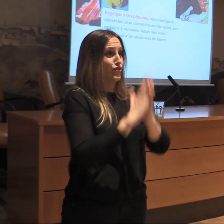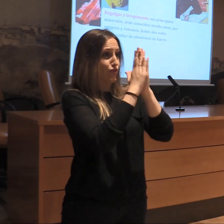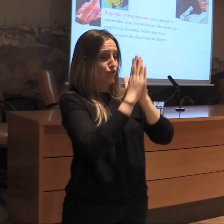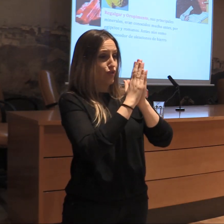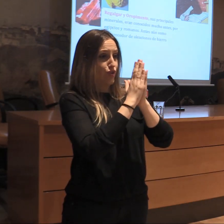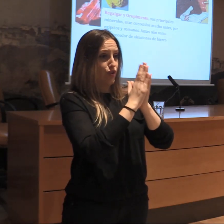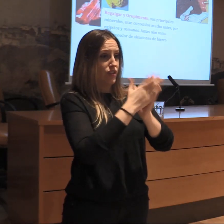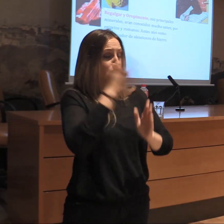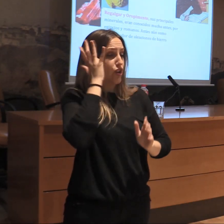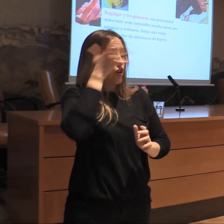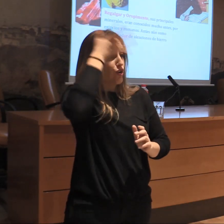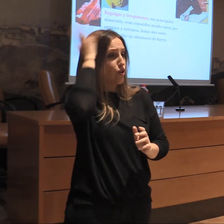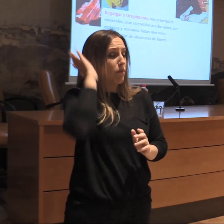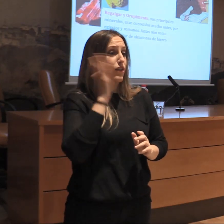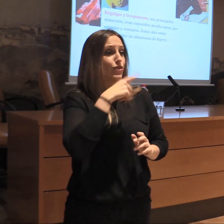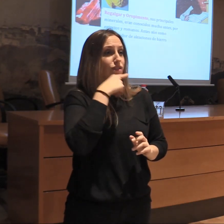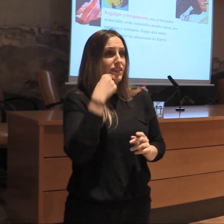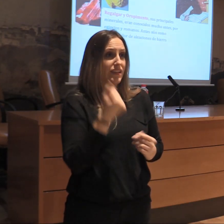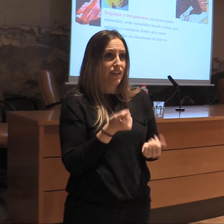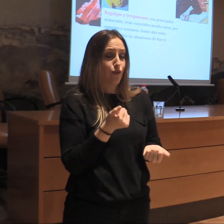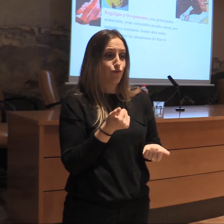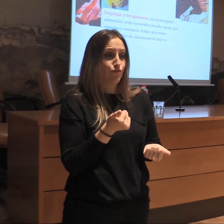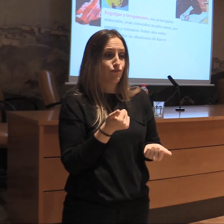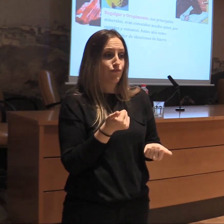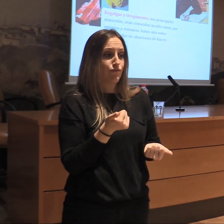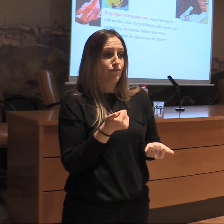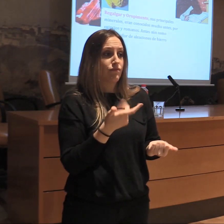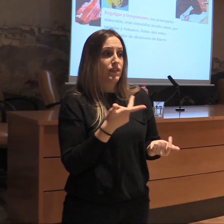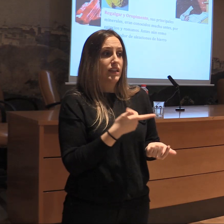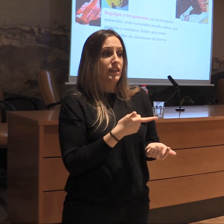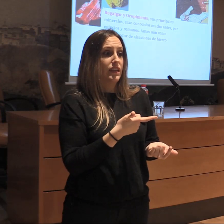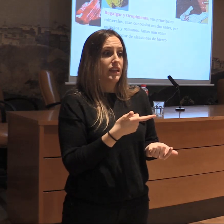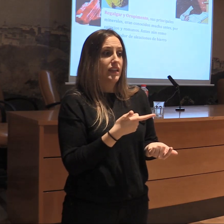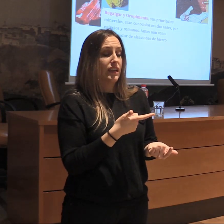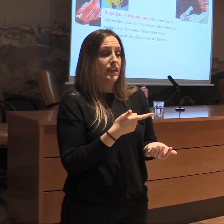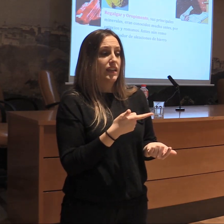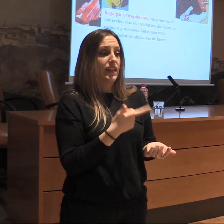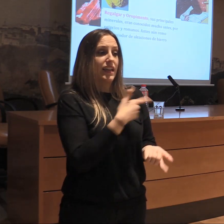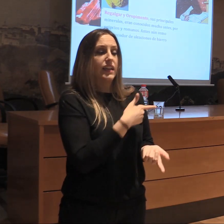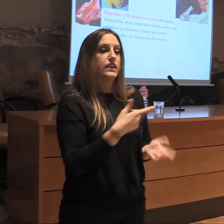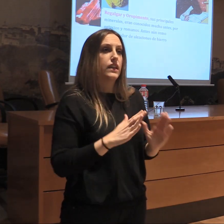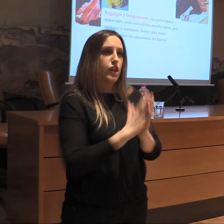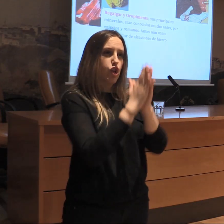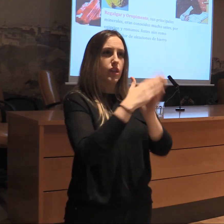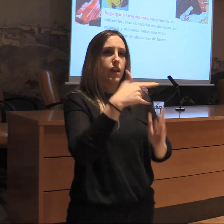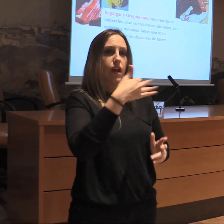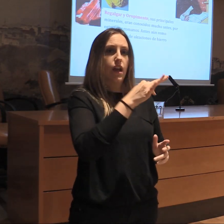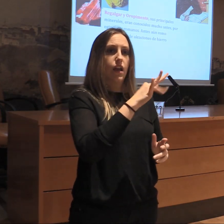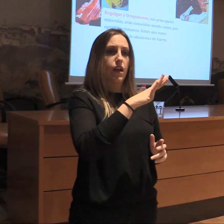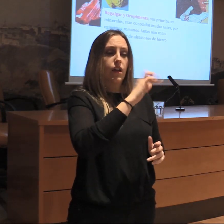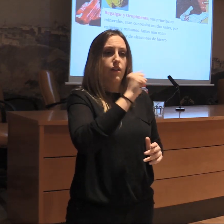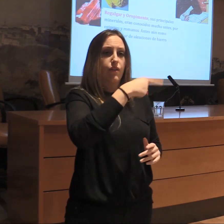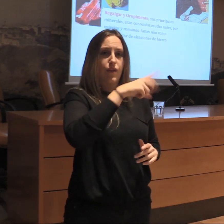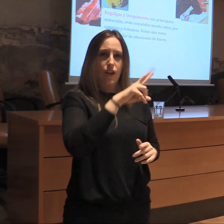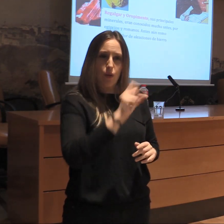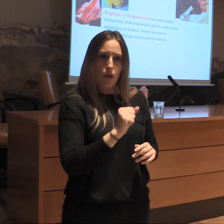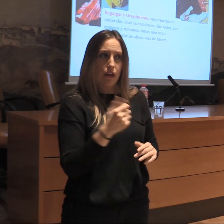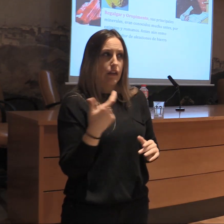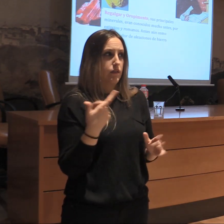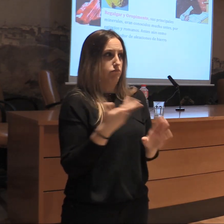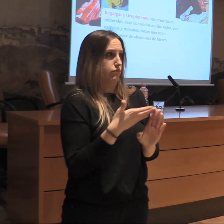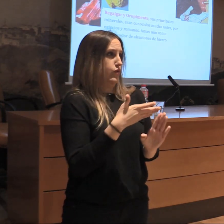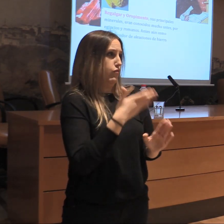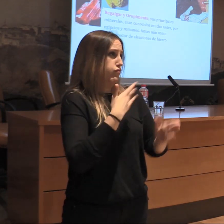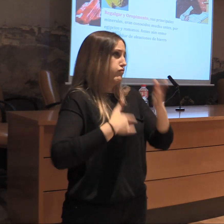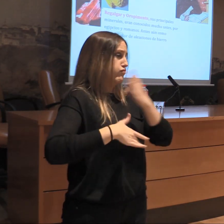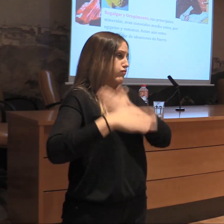griegos deformes es el dios de la fragua, posiblemente desde mucho antes de